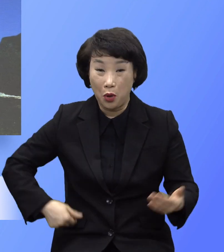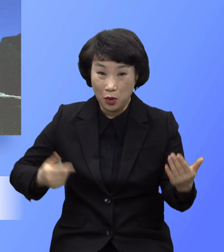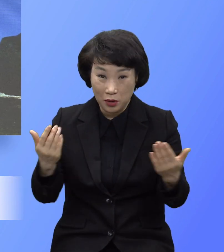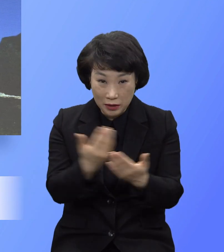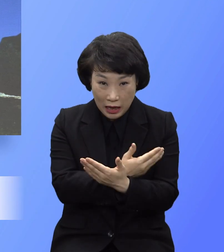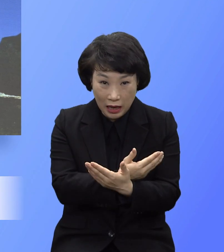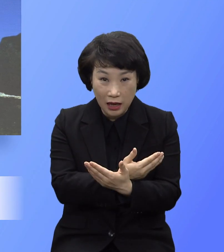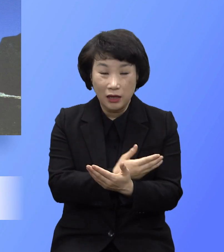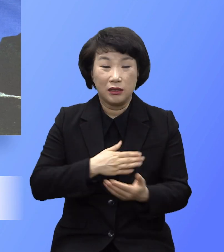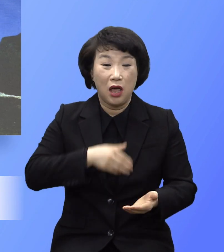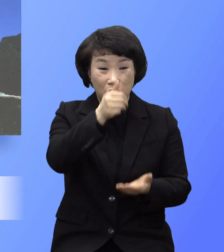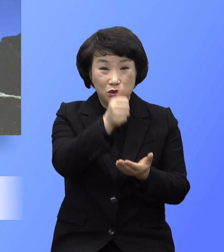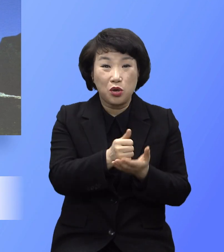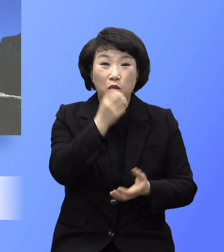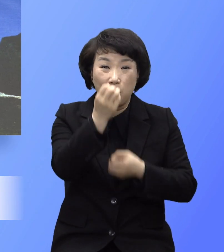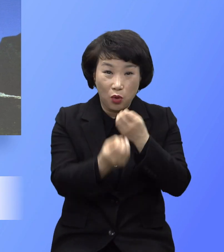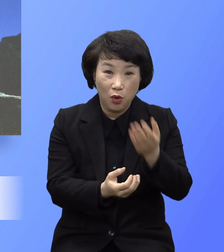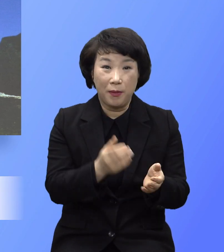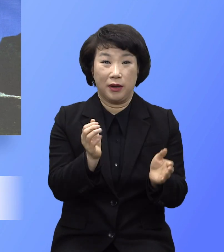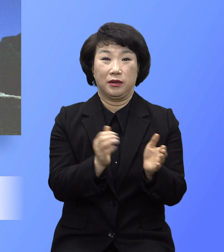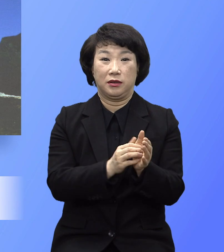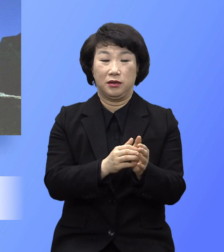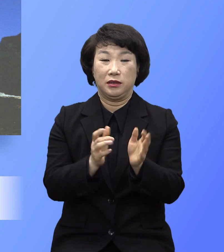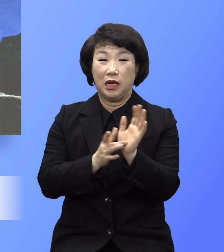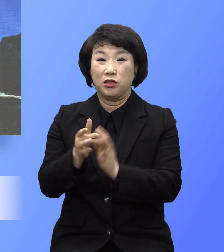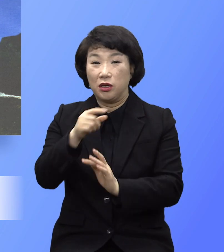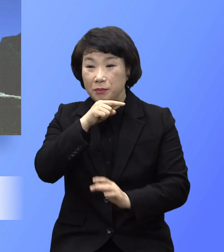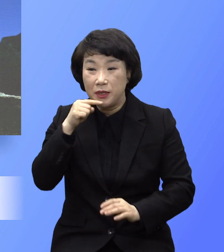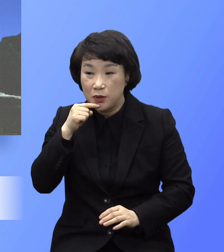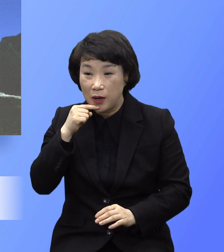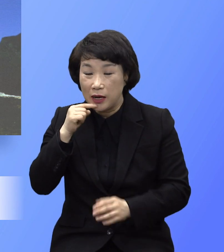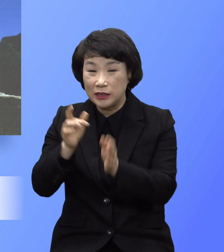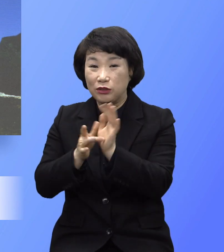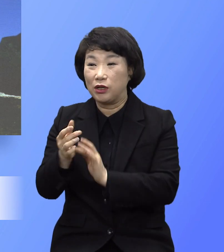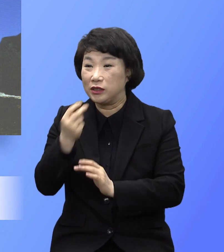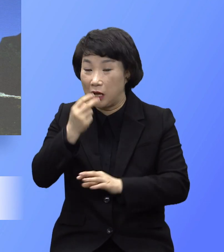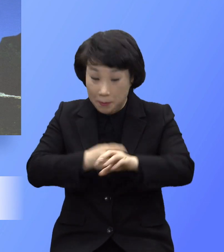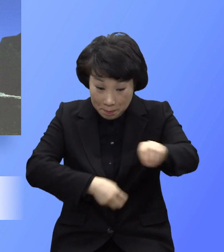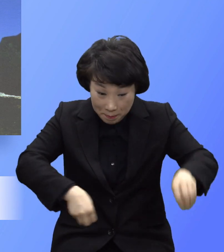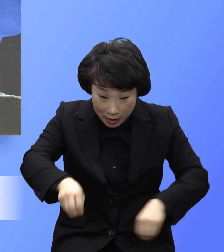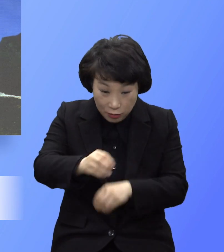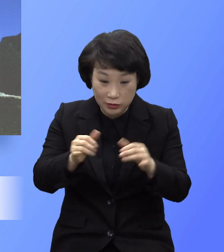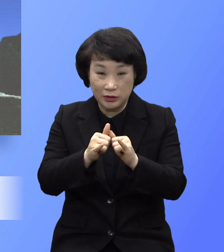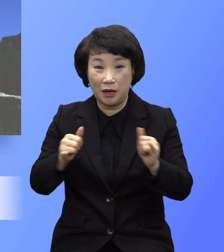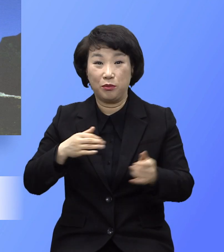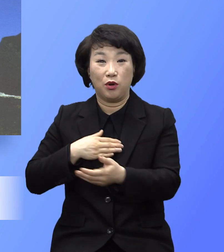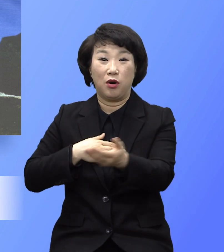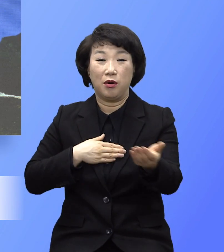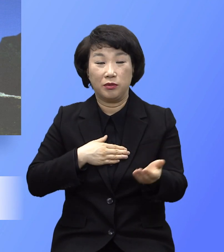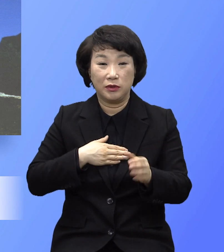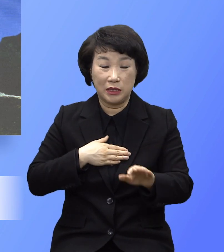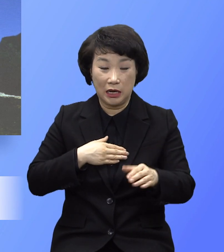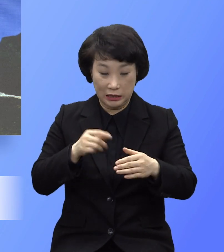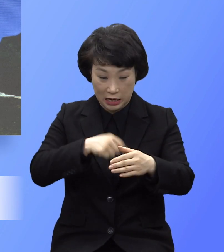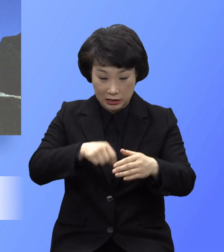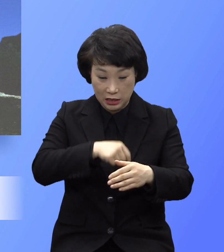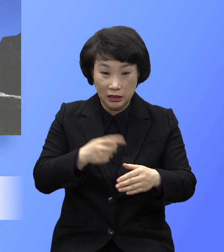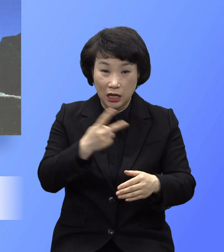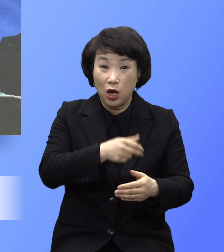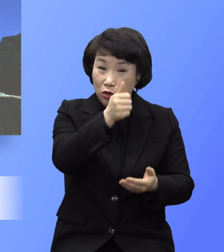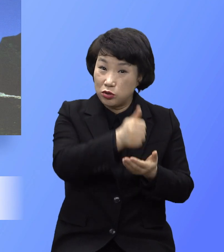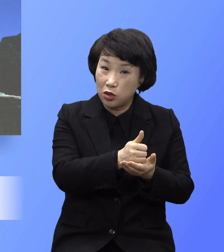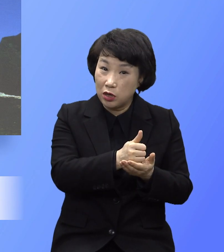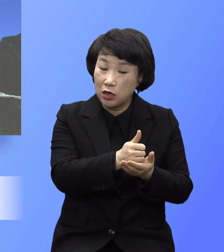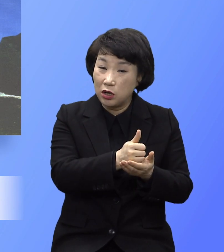회개해서 내 죄를 내놓고 예수 피와 그 생명으로 바꾼 사람은 내게서 다시는